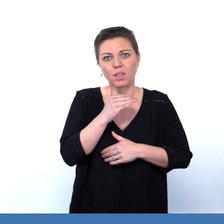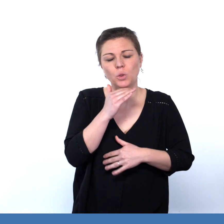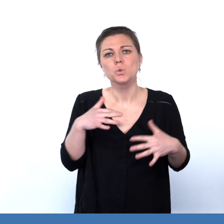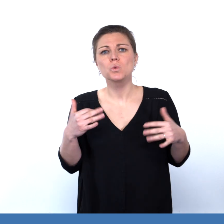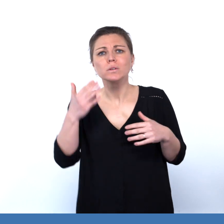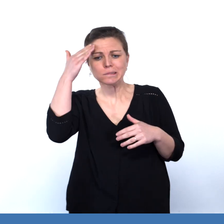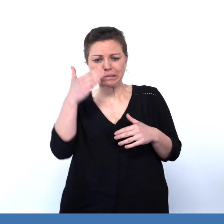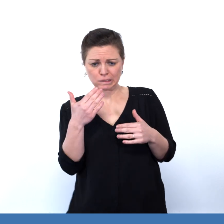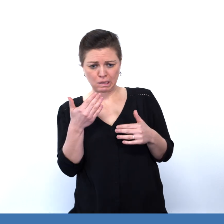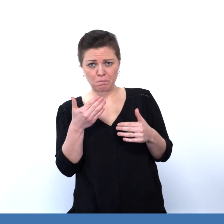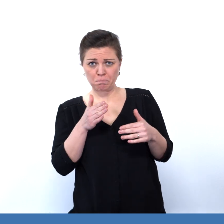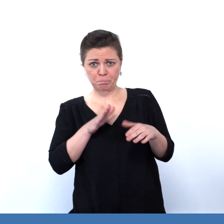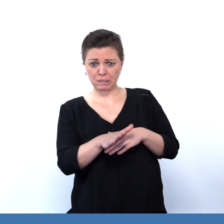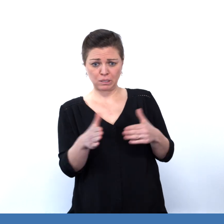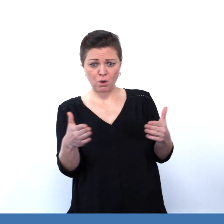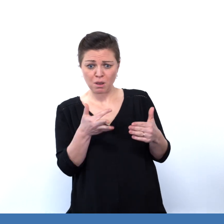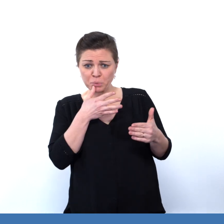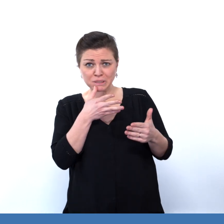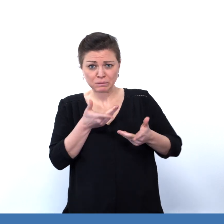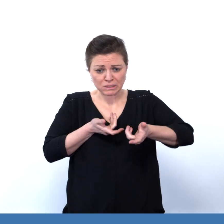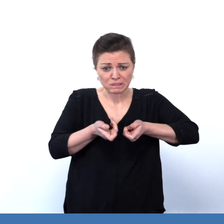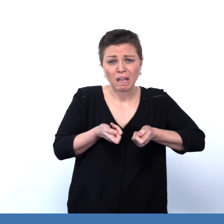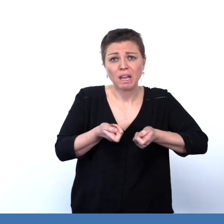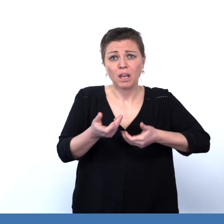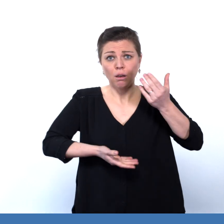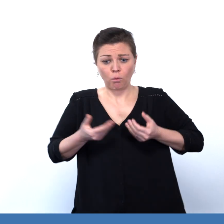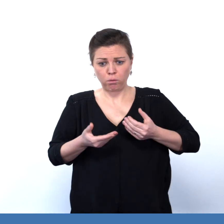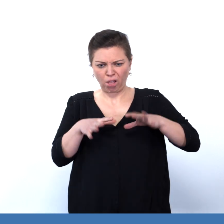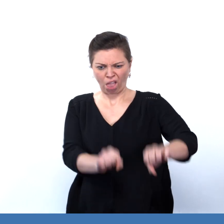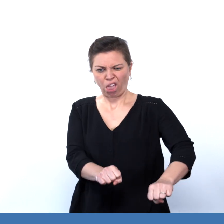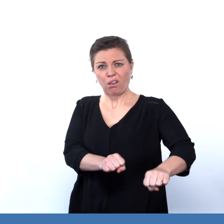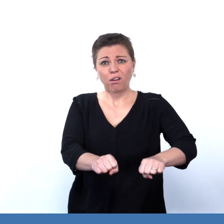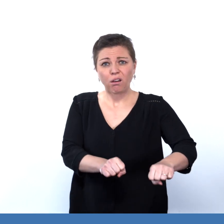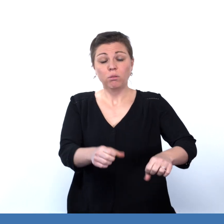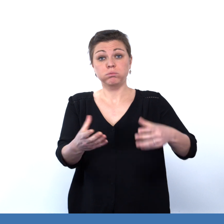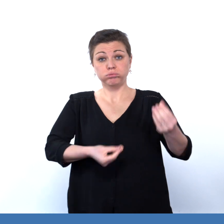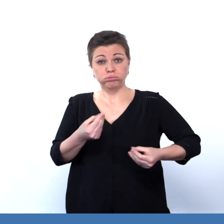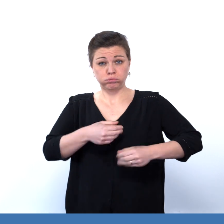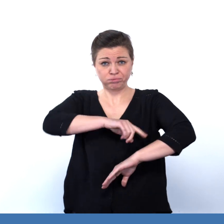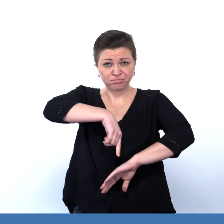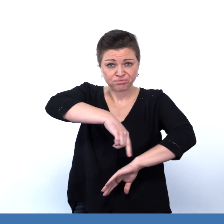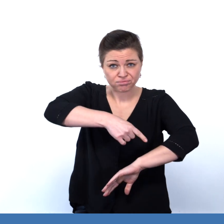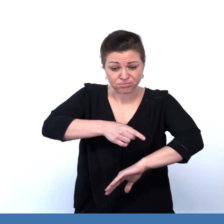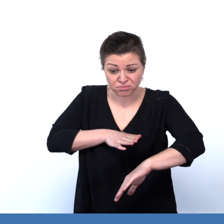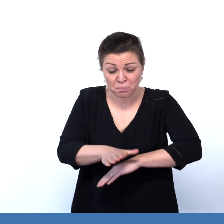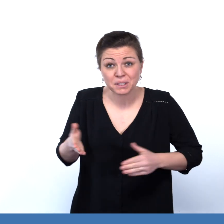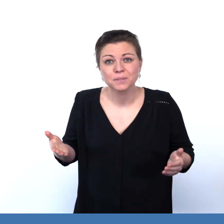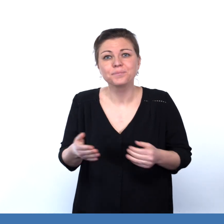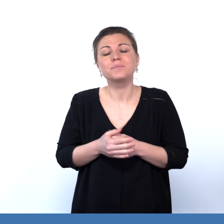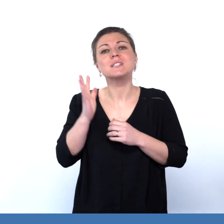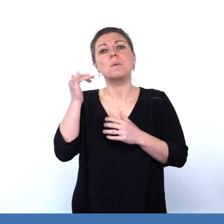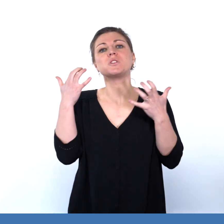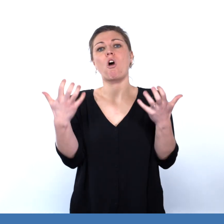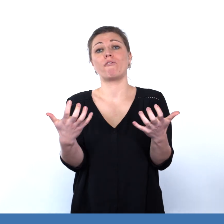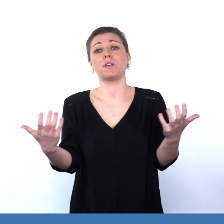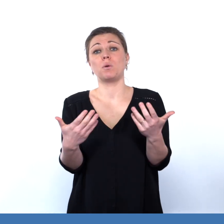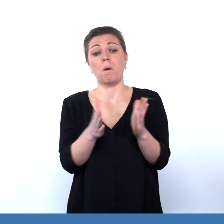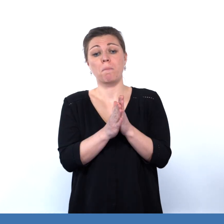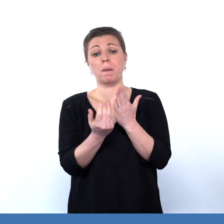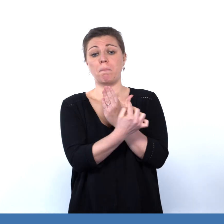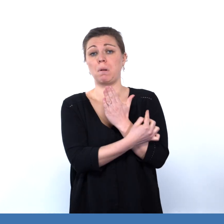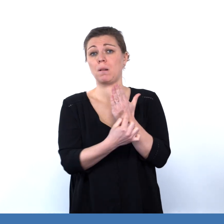temps c'est quelque chose qu'on ne maîtrise pas. On ne peut pas l'attraper, le figer, l'empêcher de passer, de couler. Je voudrais lire avec vous un verset dans les Écritures